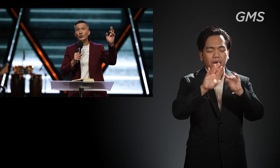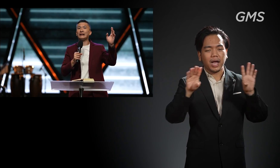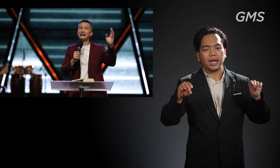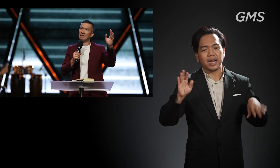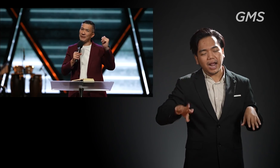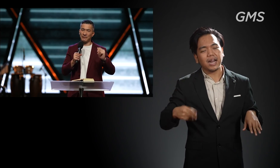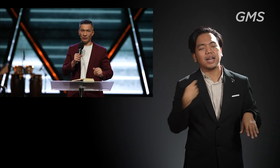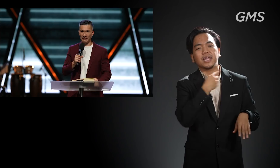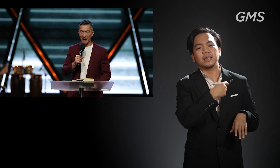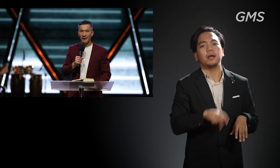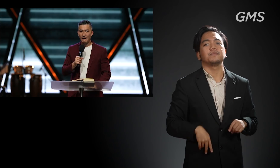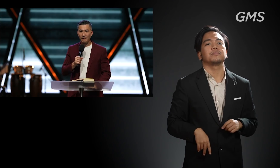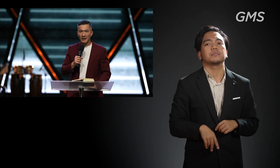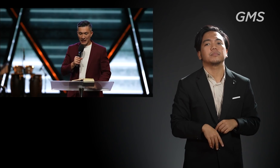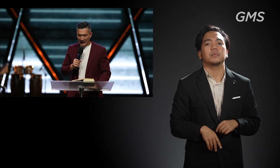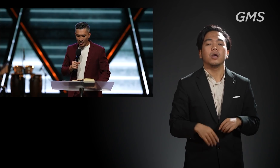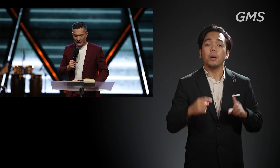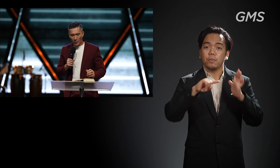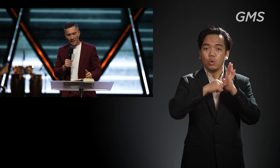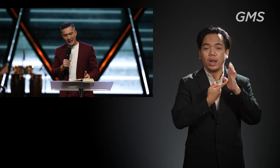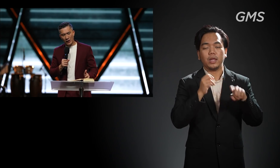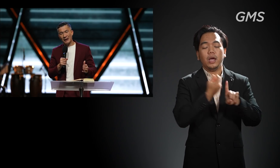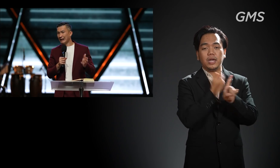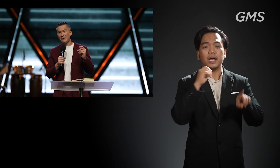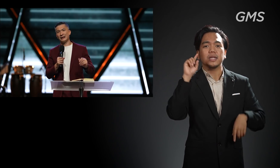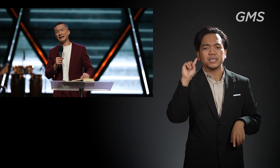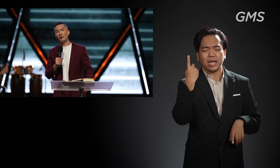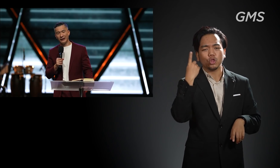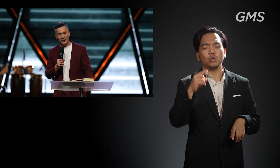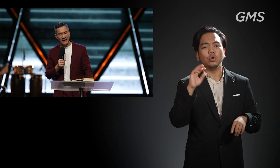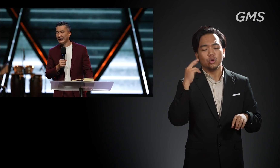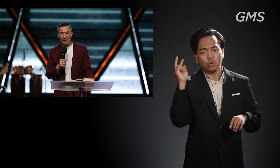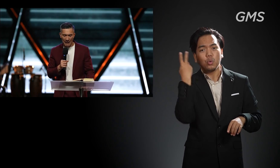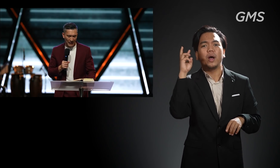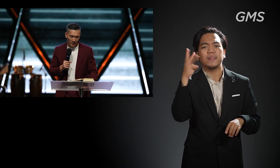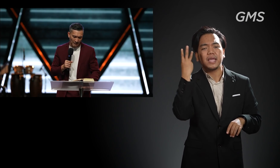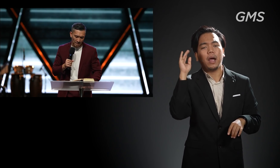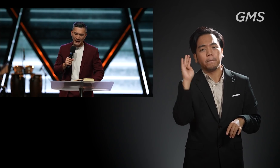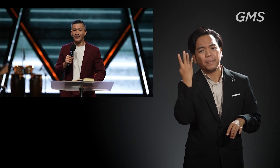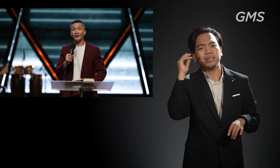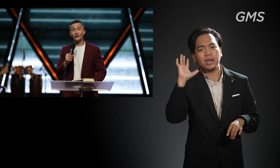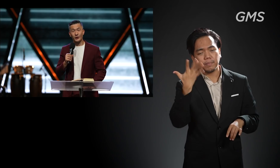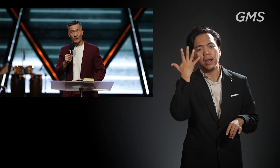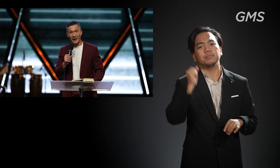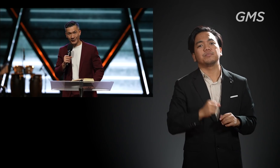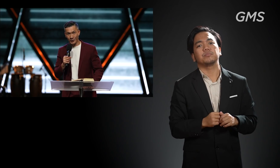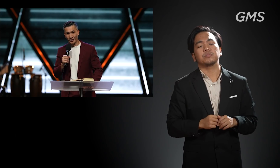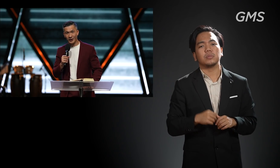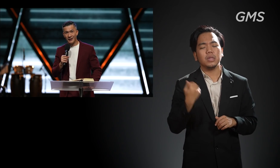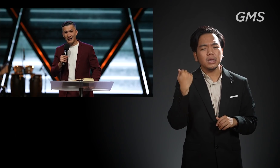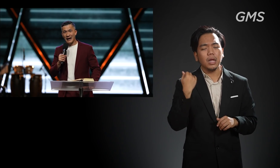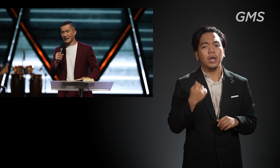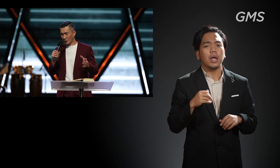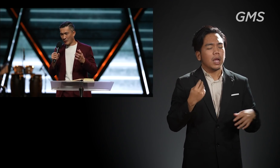2, 3, 4 baru 5. Kalau yang seumpamanya yang nomor 5 tidak mungkin terjadi, nggak apa-apa, nomor 4 sudah cukup